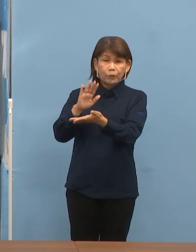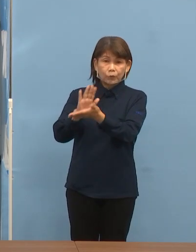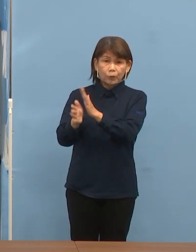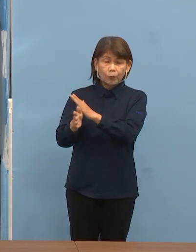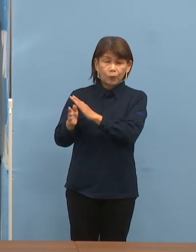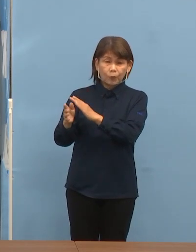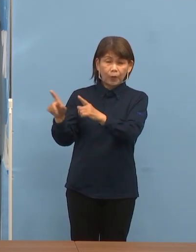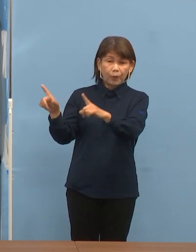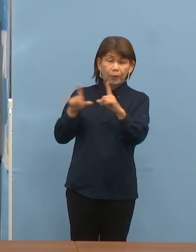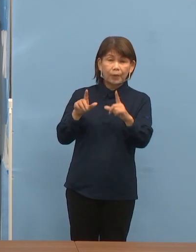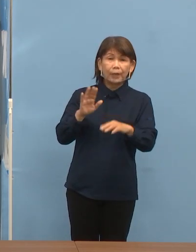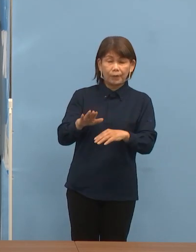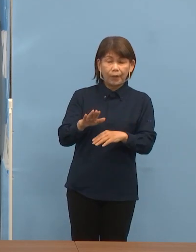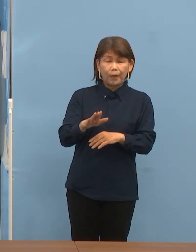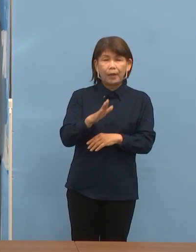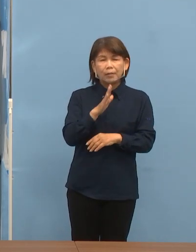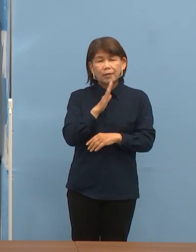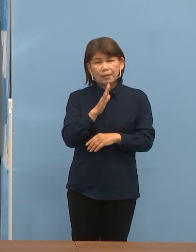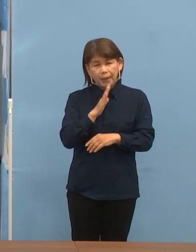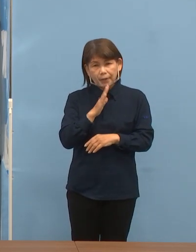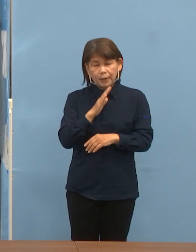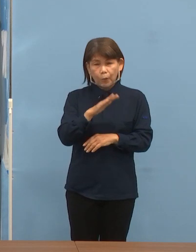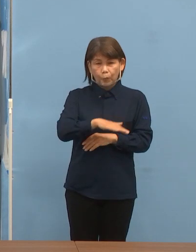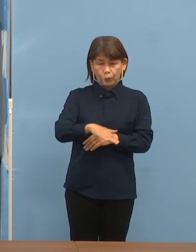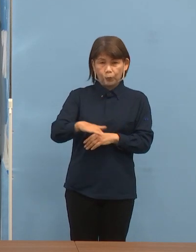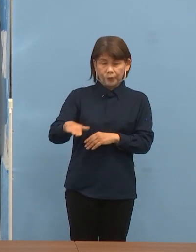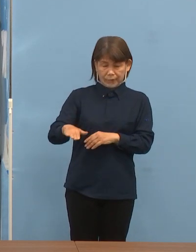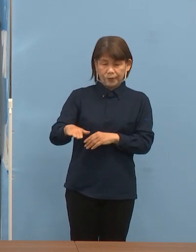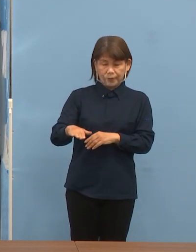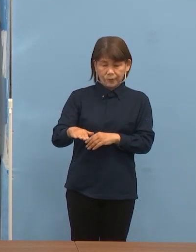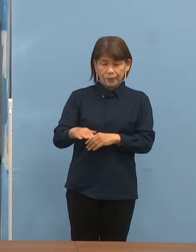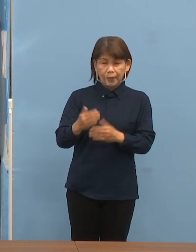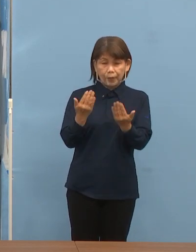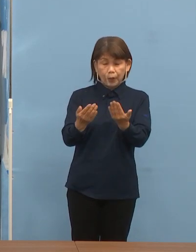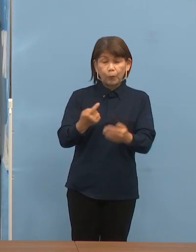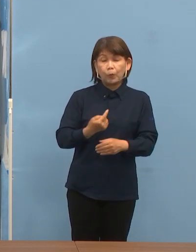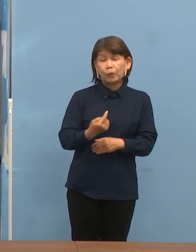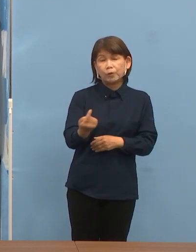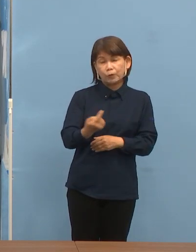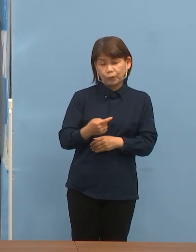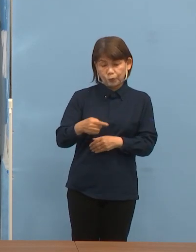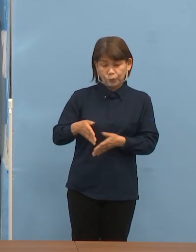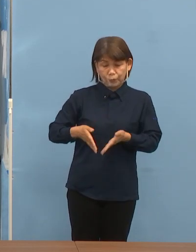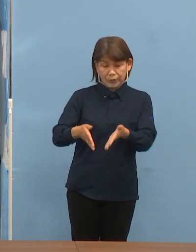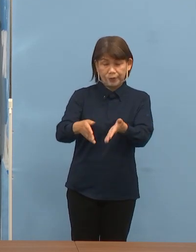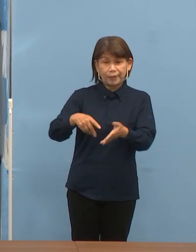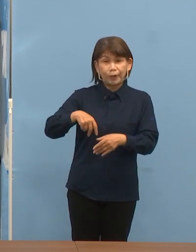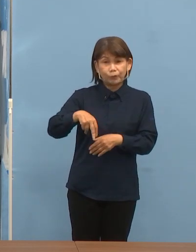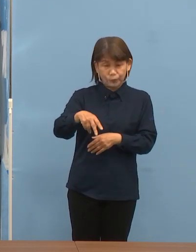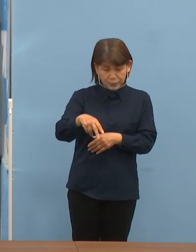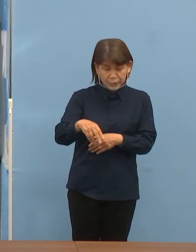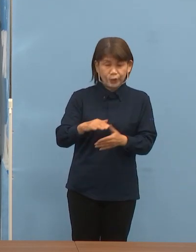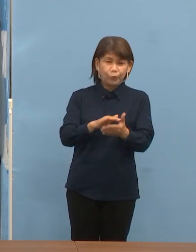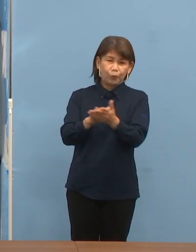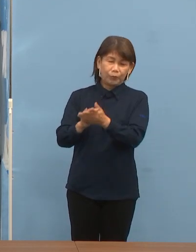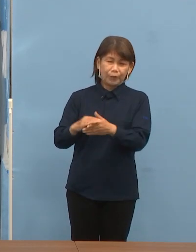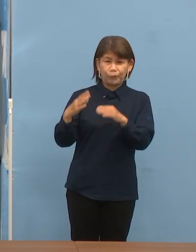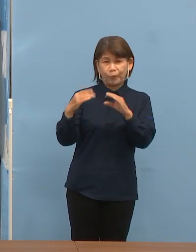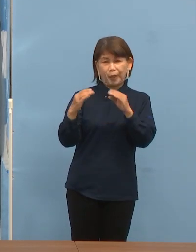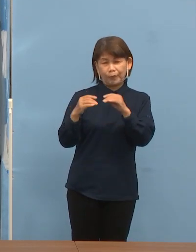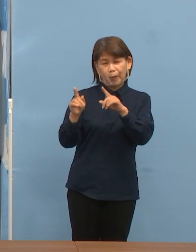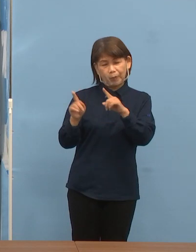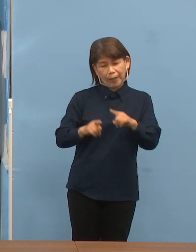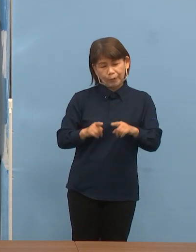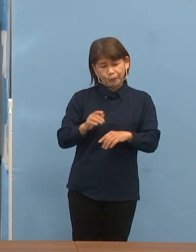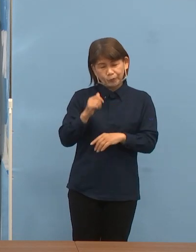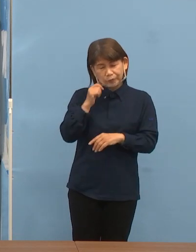として、子どもたちってその登下校時にその会話をしないとかっていうのは、友達とかいれば普通やったりすると思うんですが、そうい